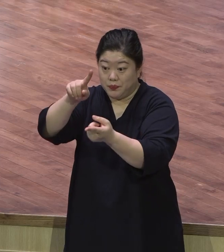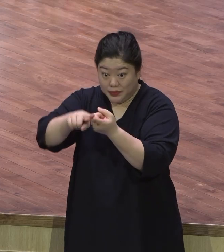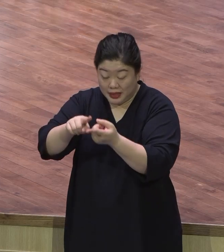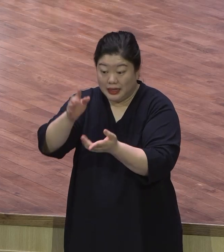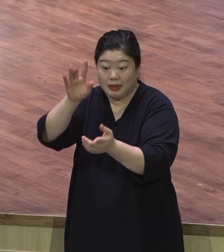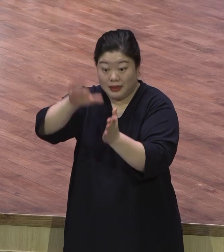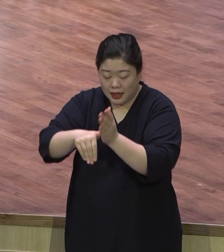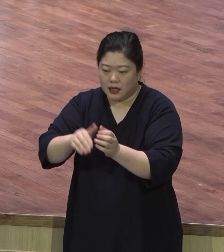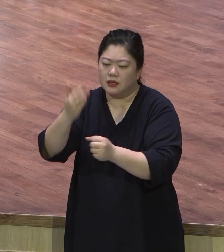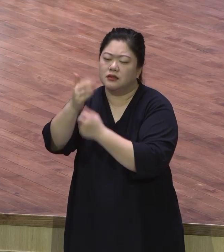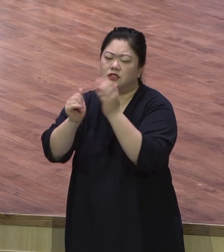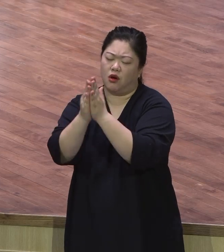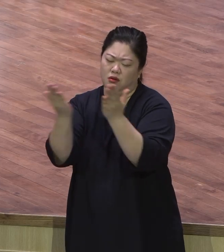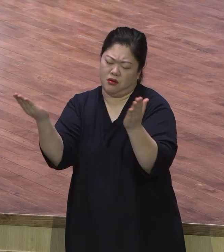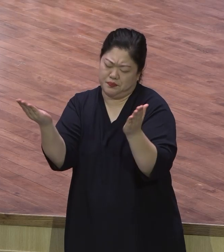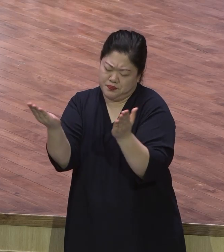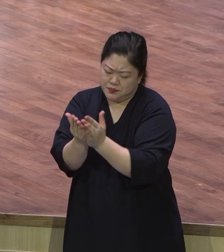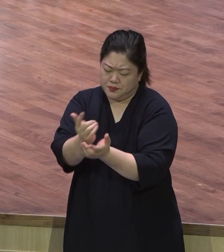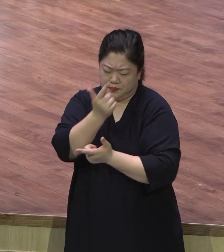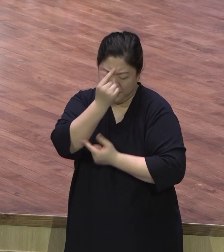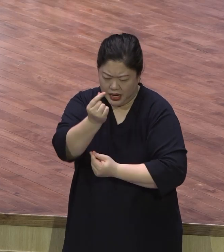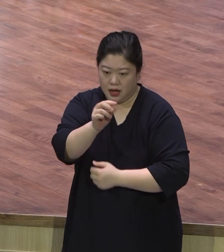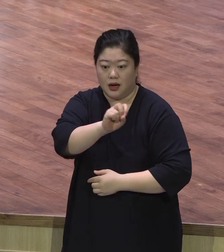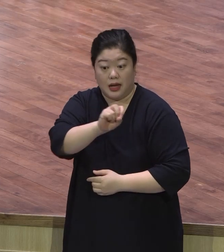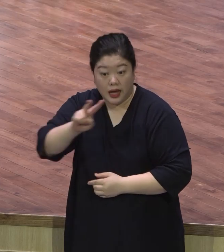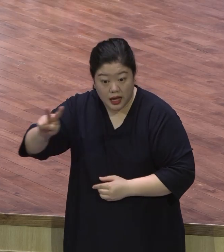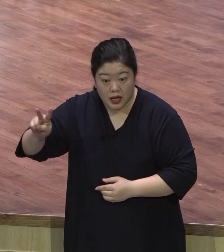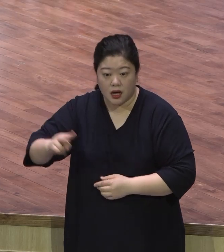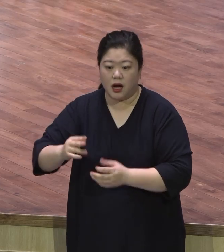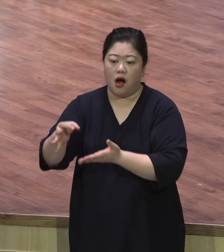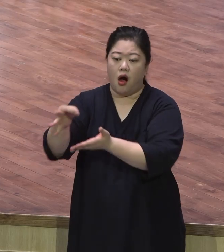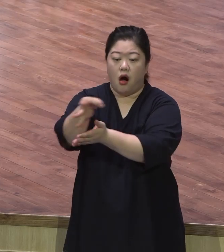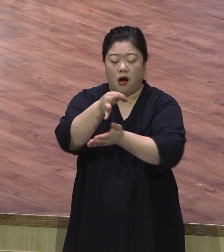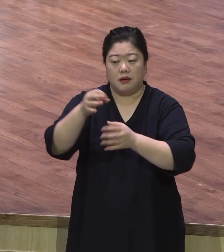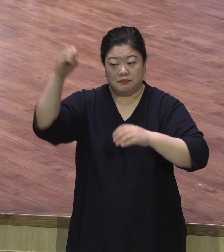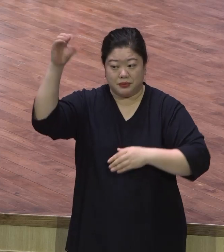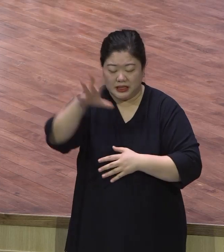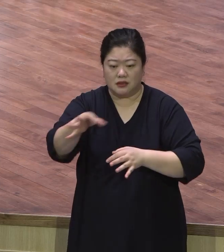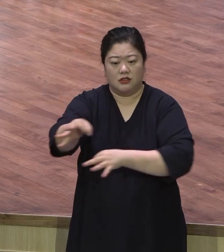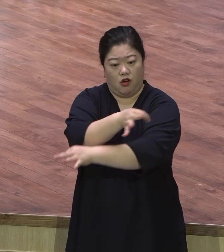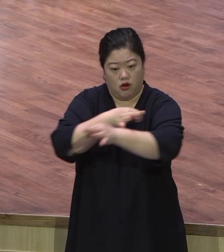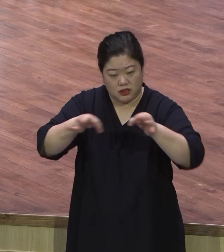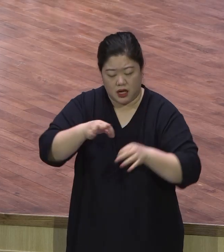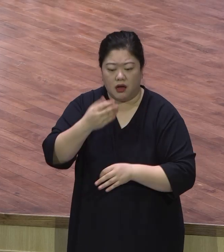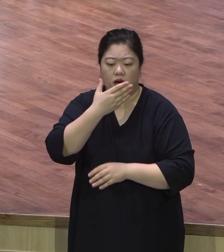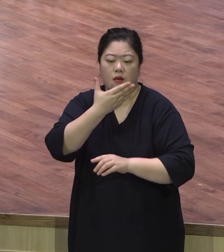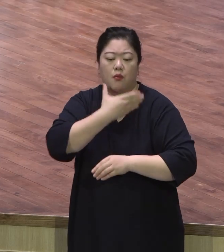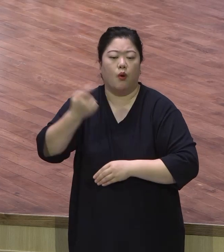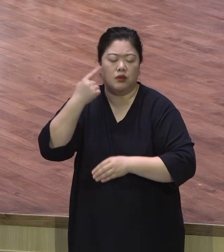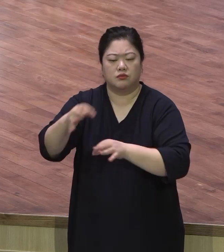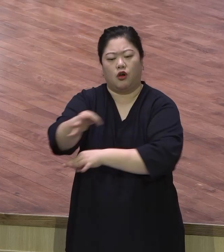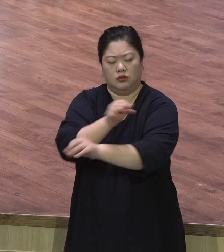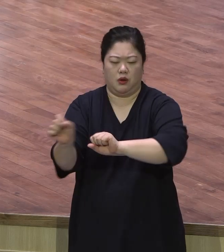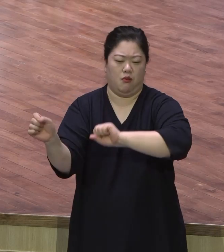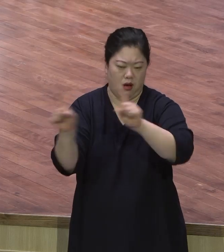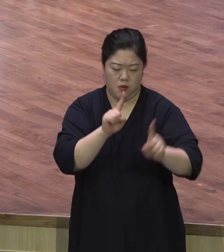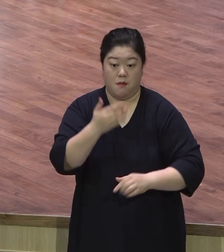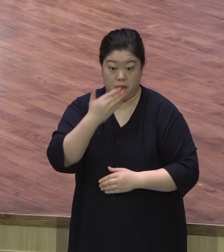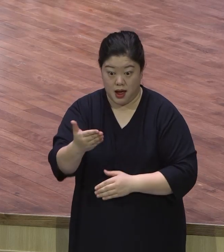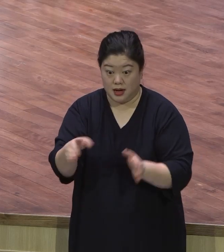영국의 모든 성도는 생업현장의 빛의 경제 그야말로 회복의 역사가 일어나길 제목으로